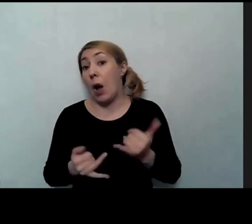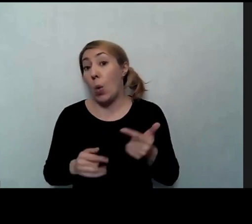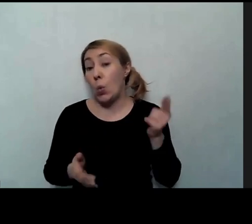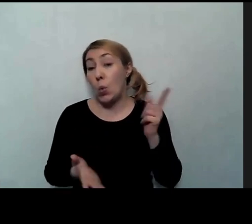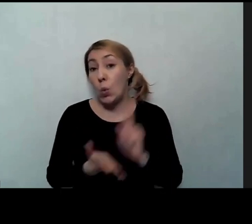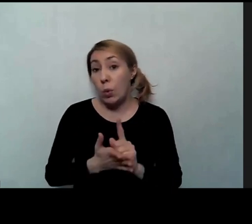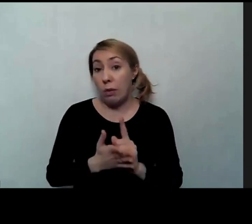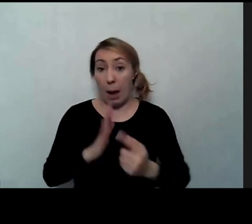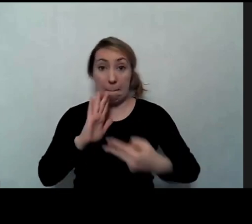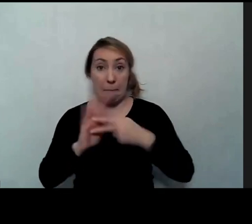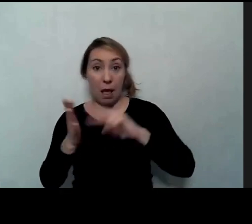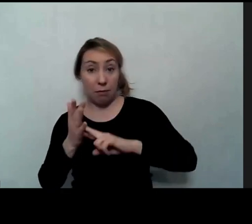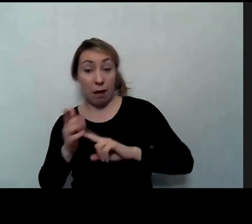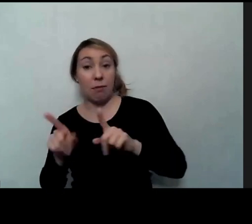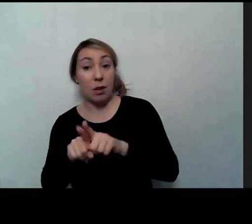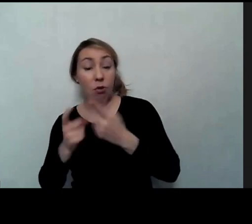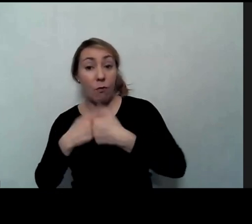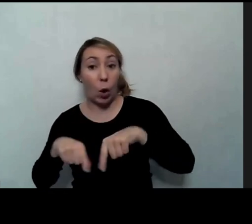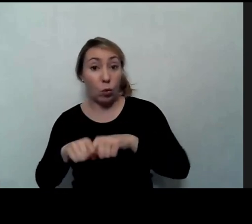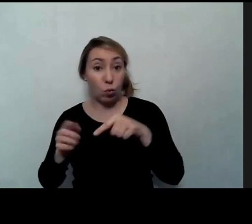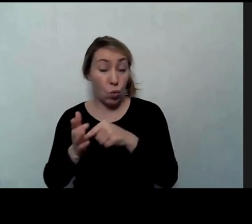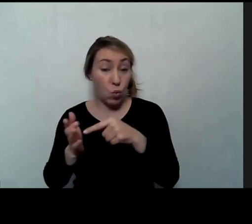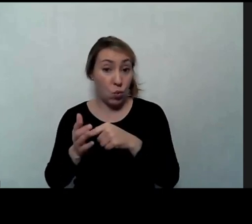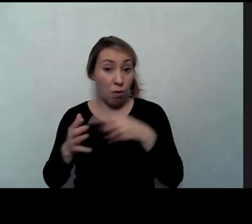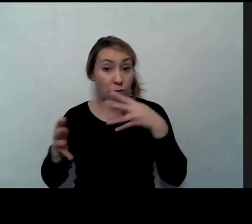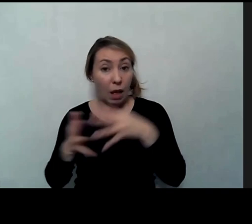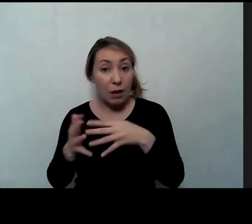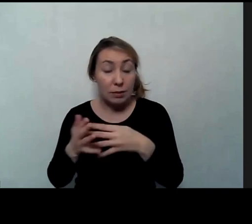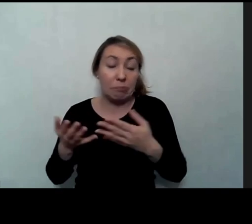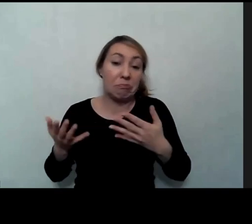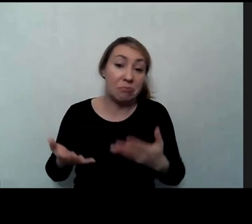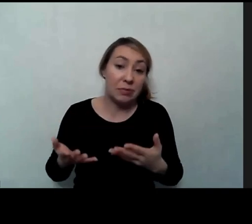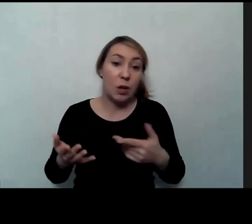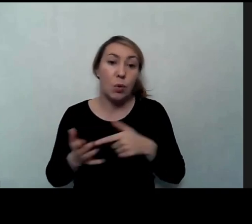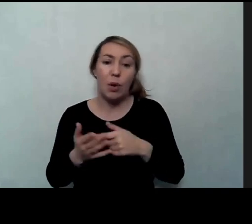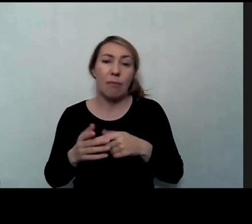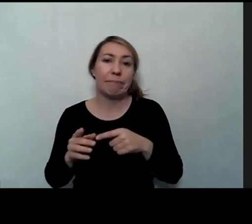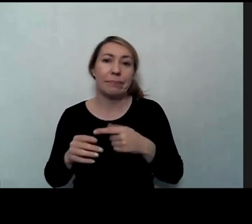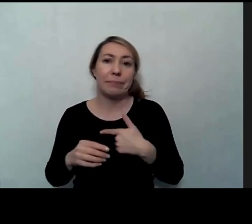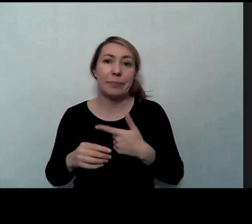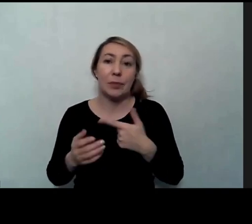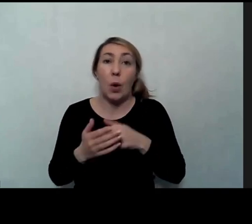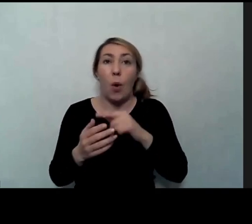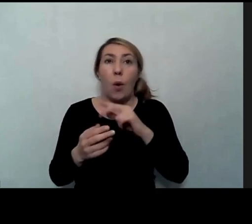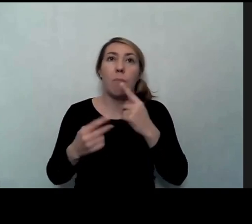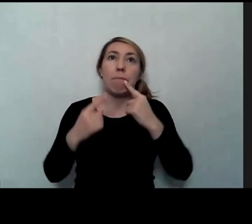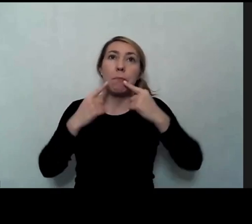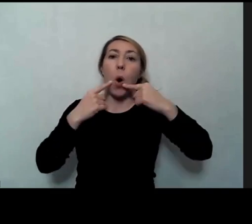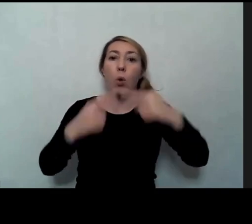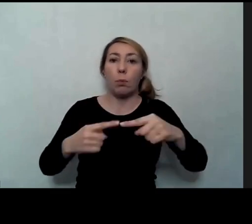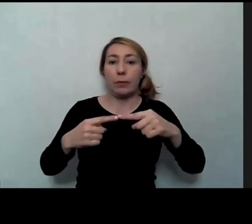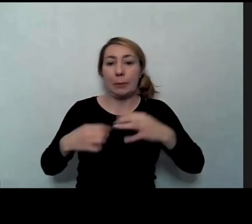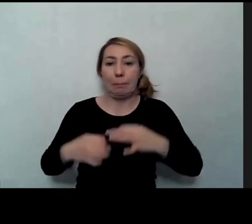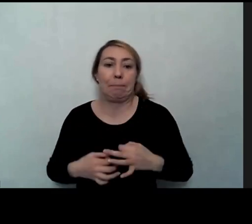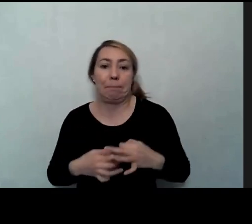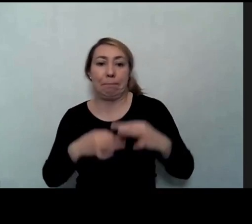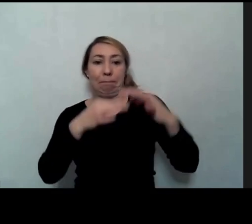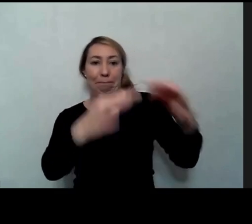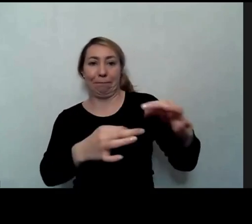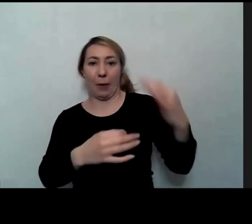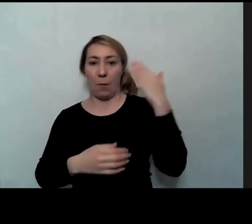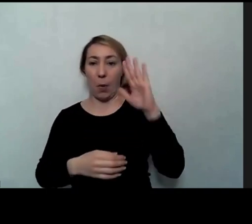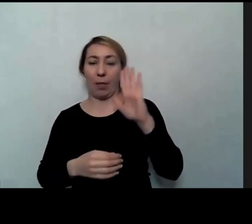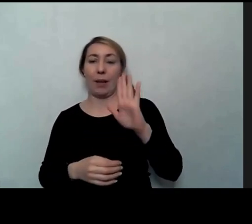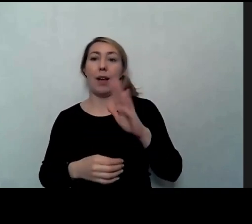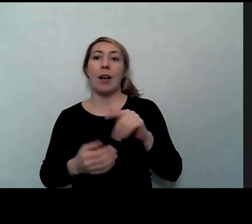tylko planować, ale i realizować to narzędzie, to jest również, ja bym chciała tę odpowiedzialność przerzucić trochę. Ja bym